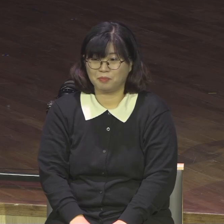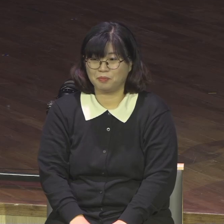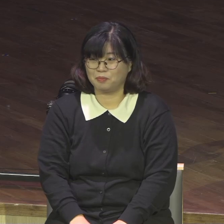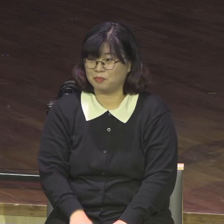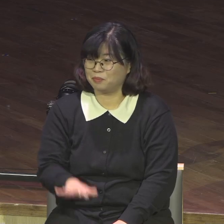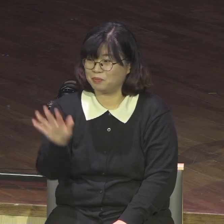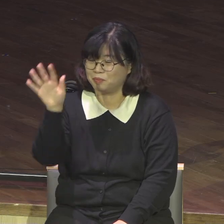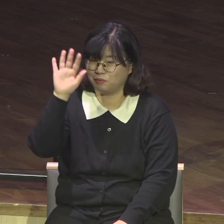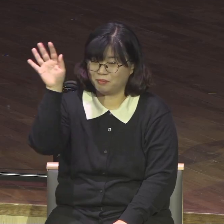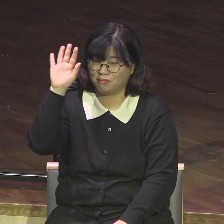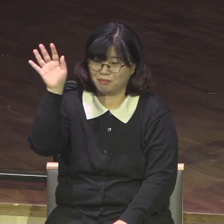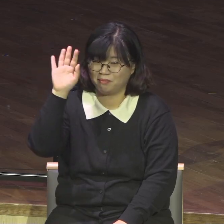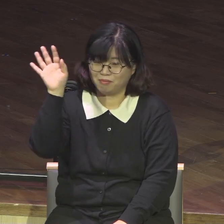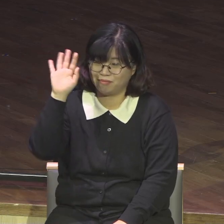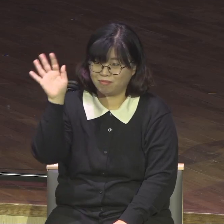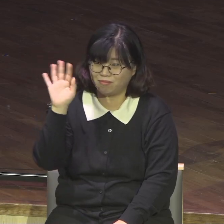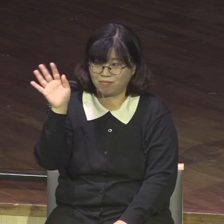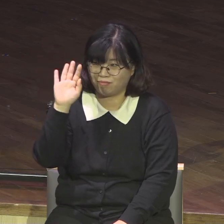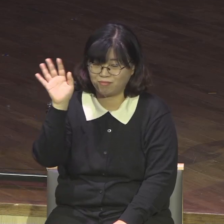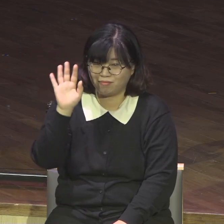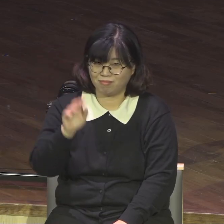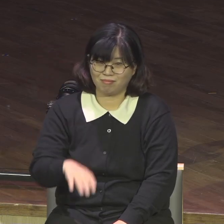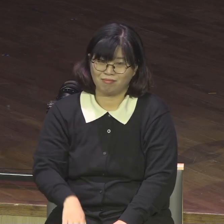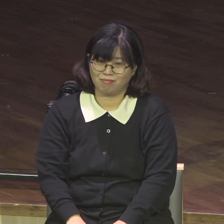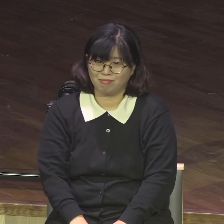메리 크리스마스.